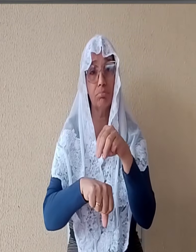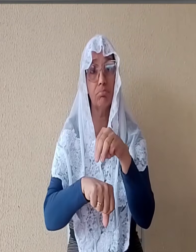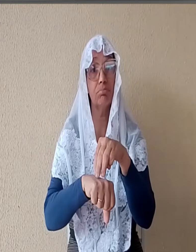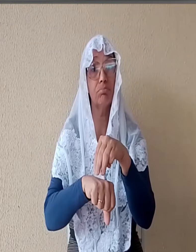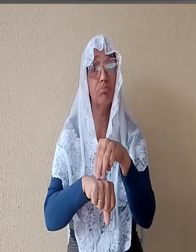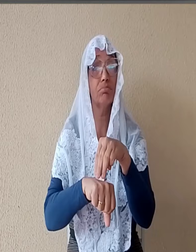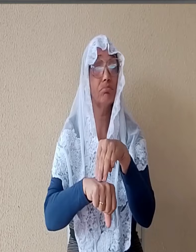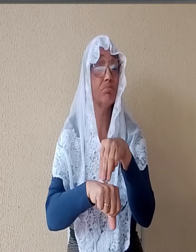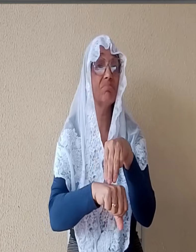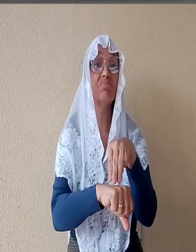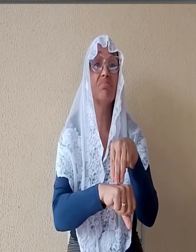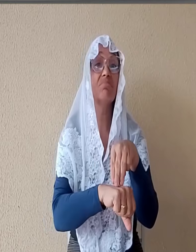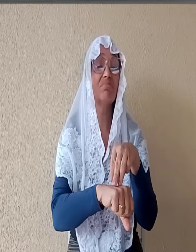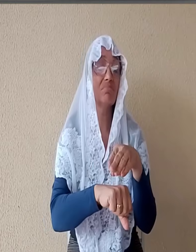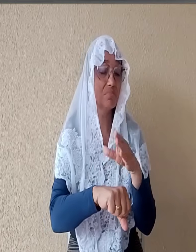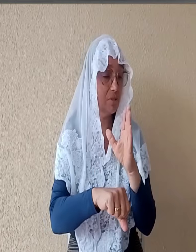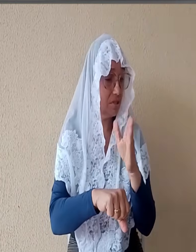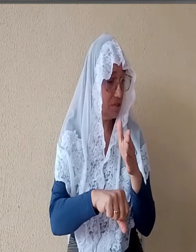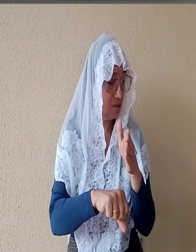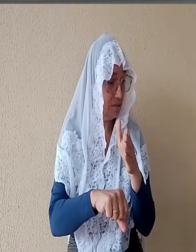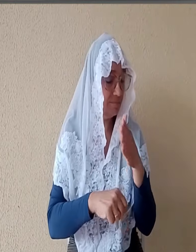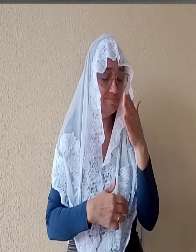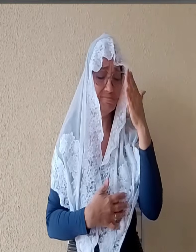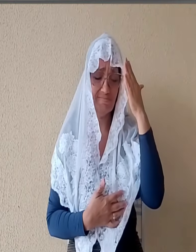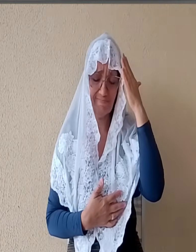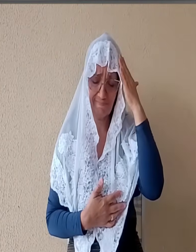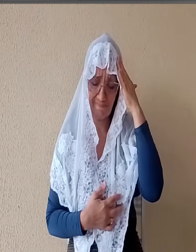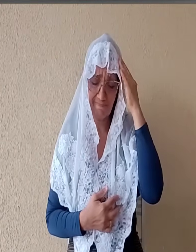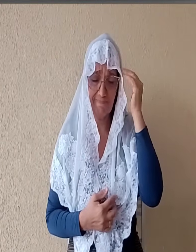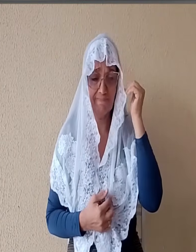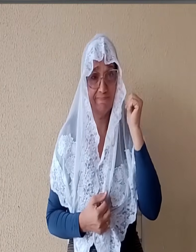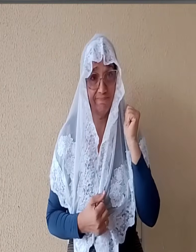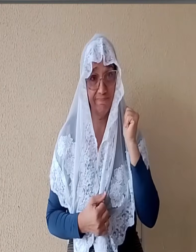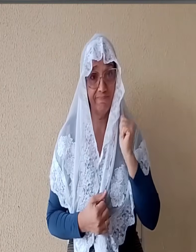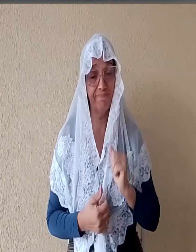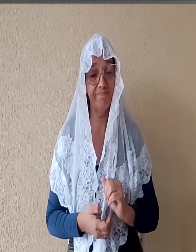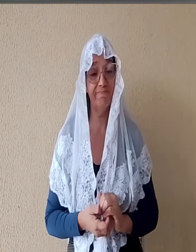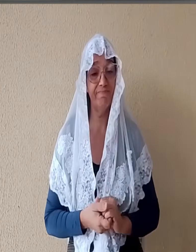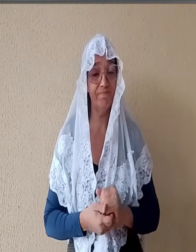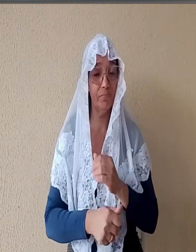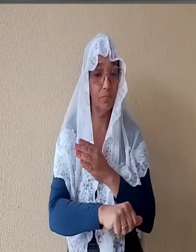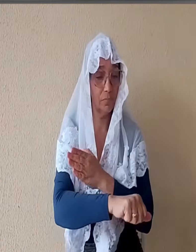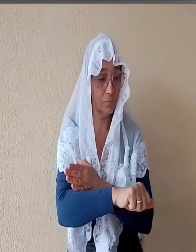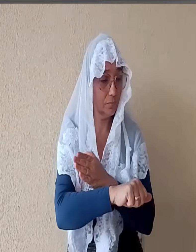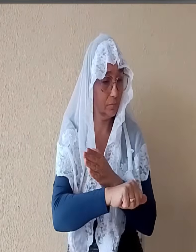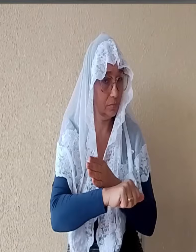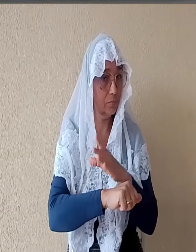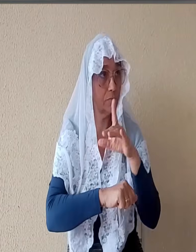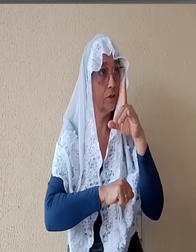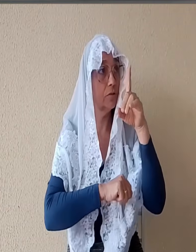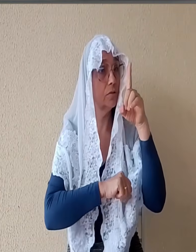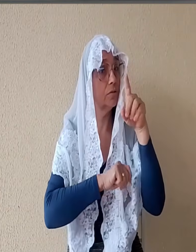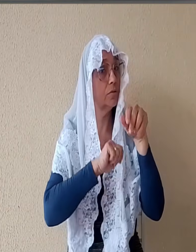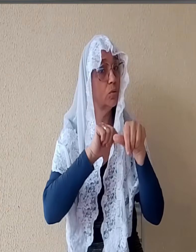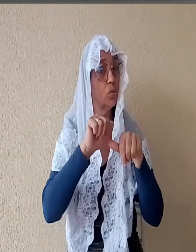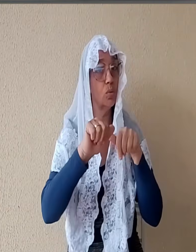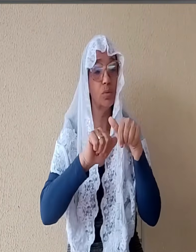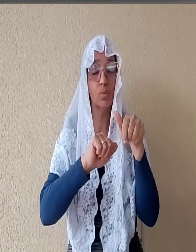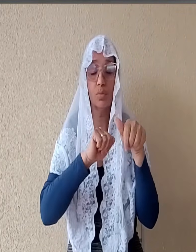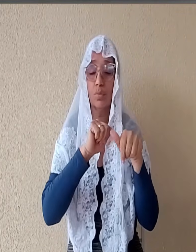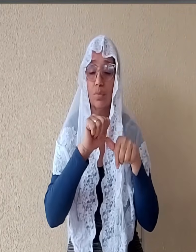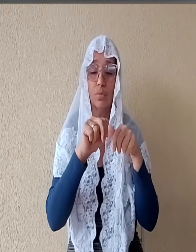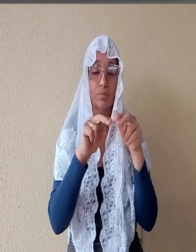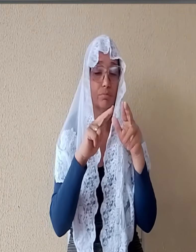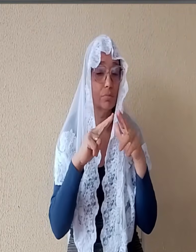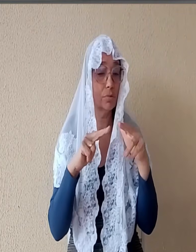revelação, aquele que falou que Deus mostrou. Ah, por certo foi Deus? Pode ser,